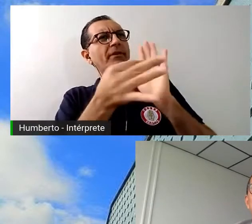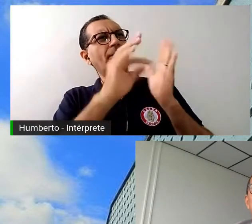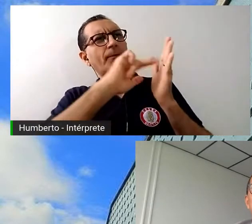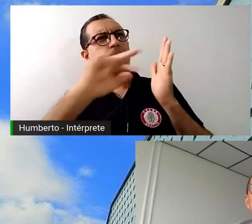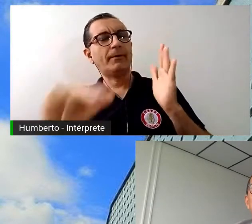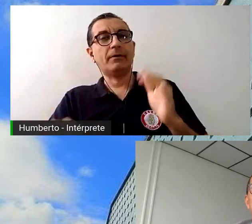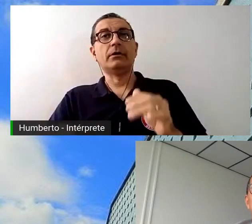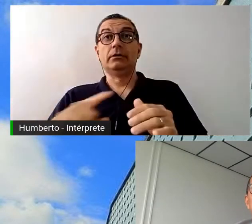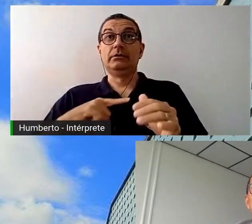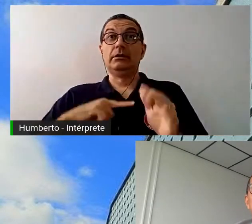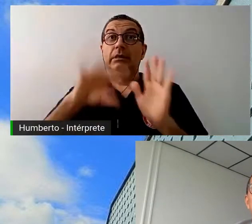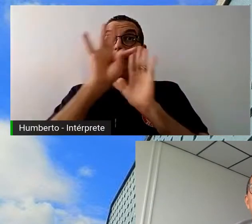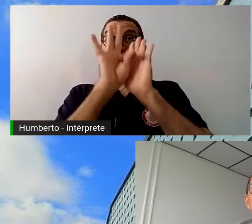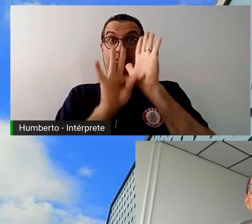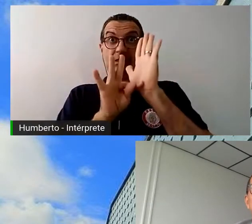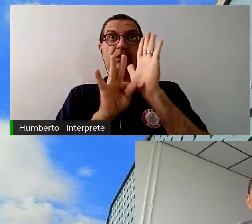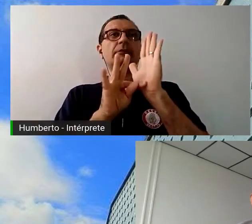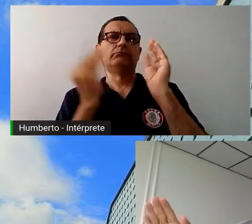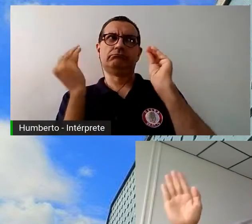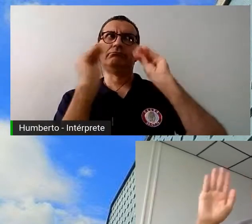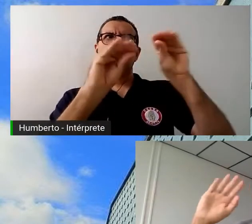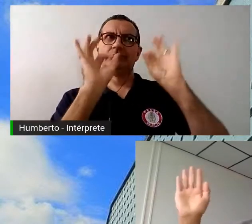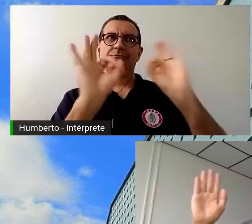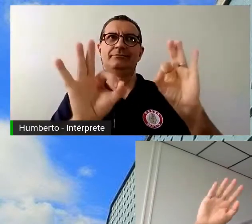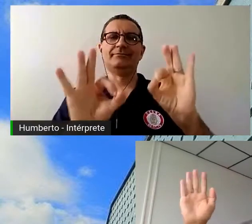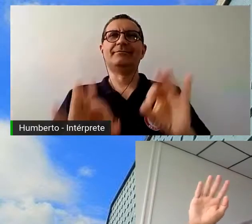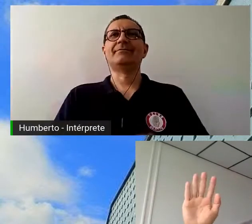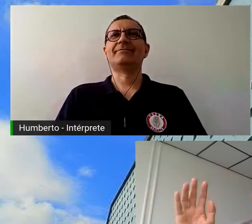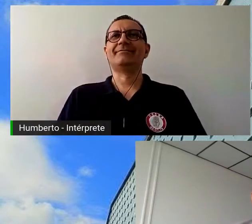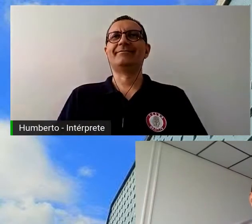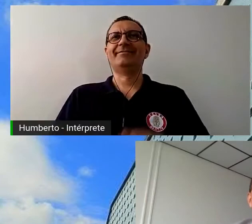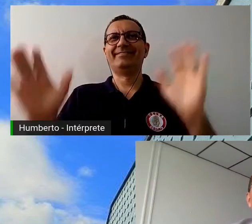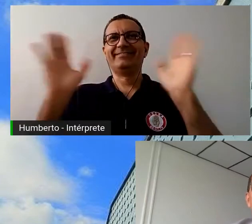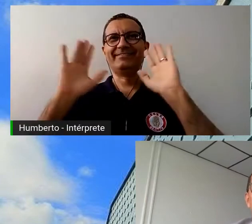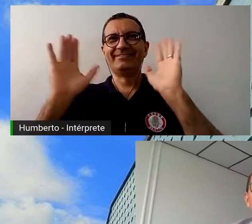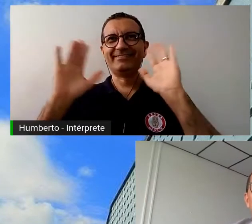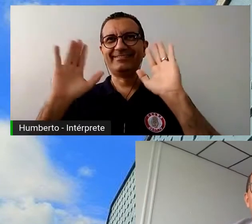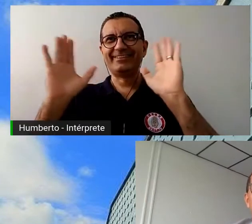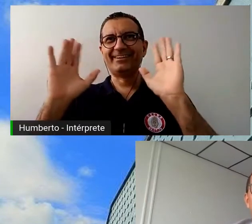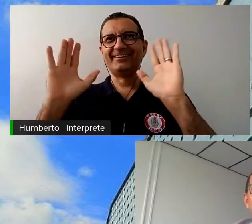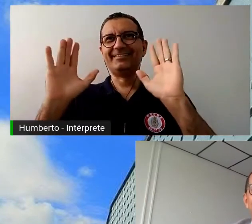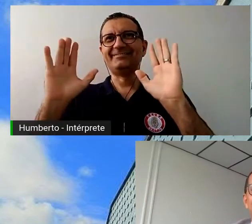E até breve, tá bom? Encerra essa aqui a atividade. Forte abraço. Abraço.